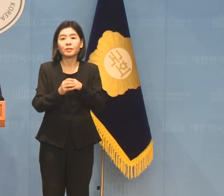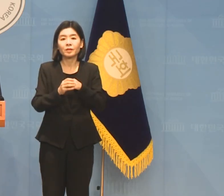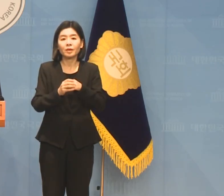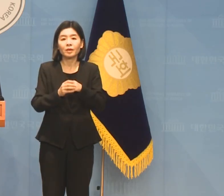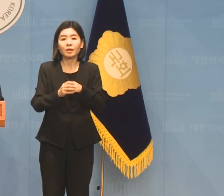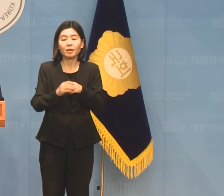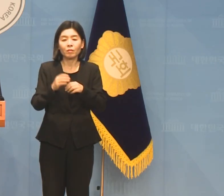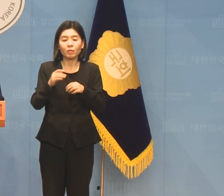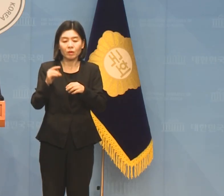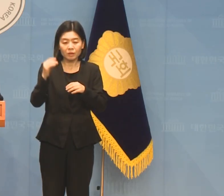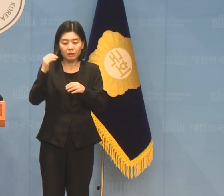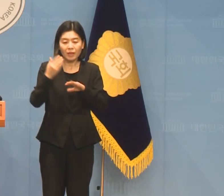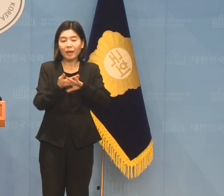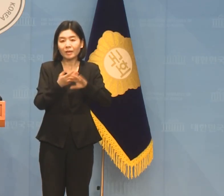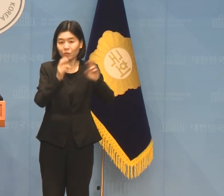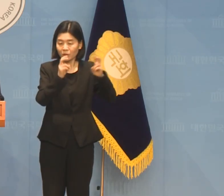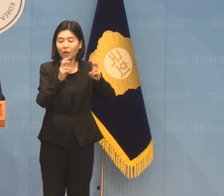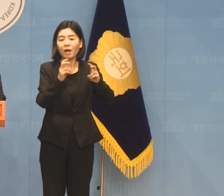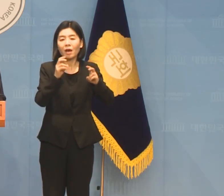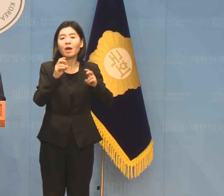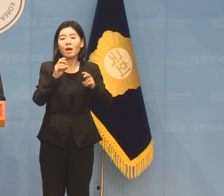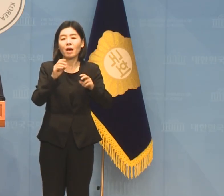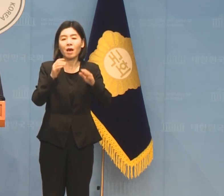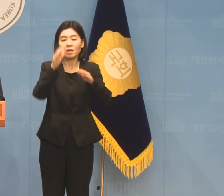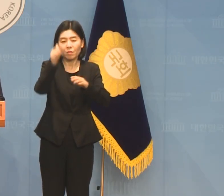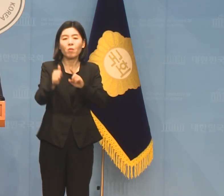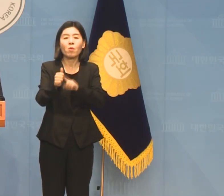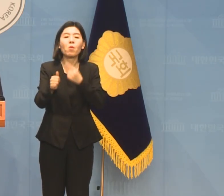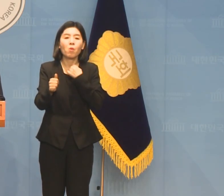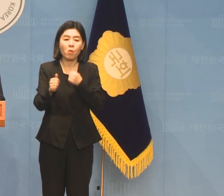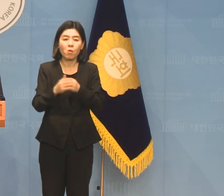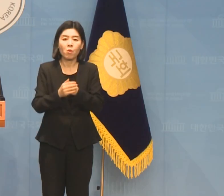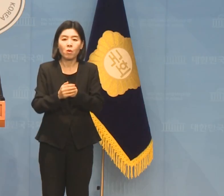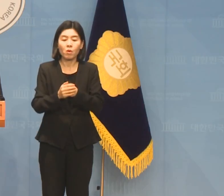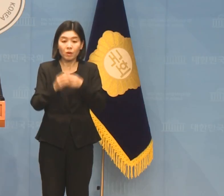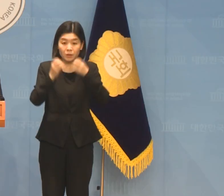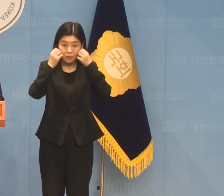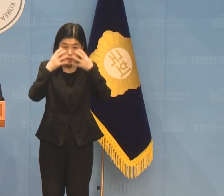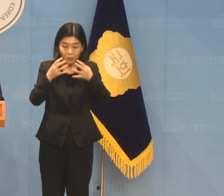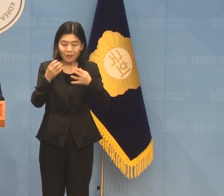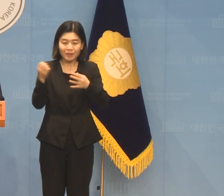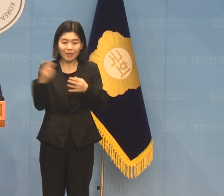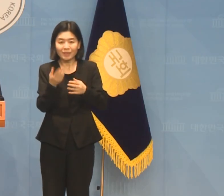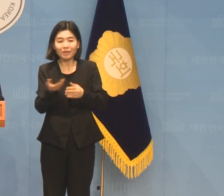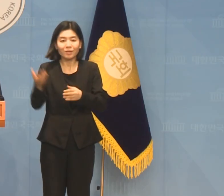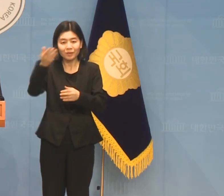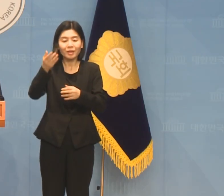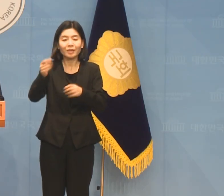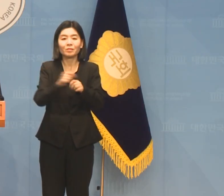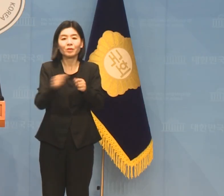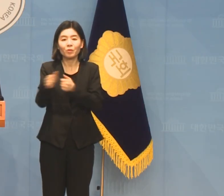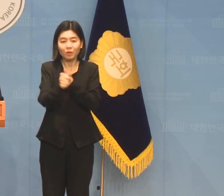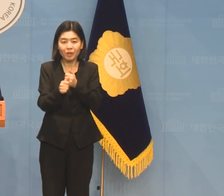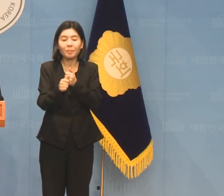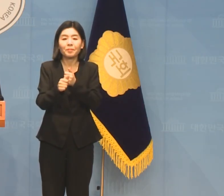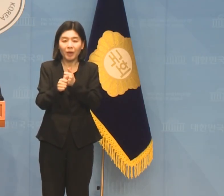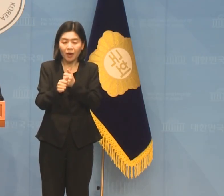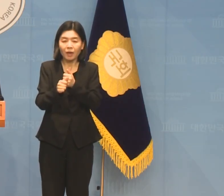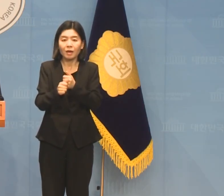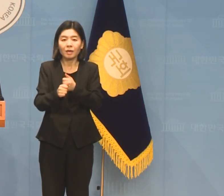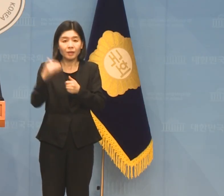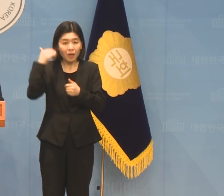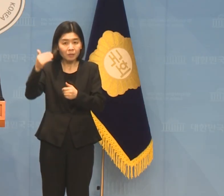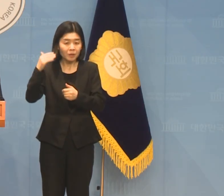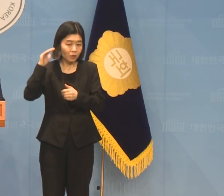지내고 계십니다. 개혁신당은 새롭게 구성한 다시성장특별위원회 활동을 통해서 다가오는 제21대 대통령